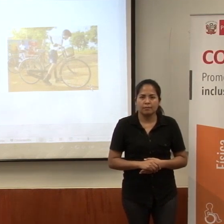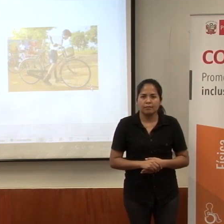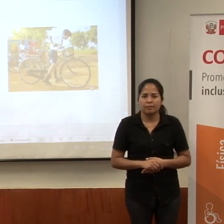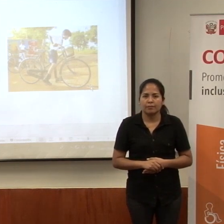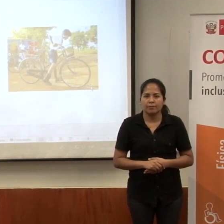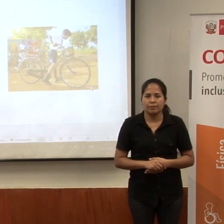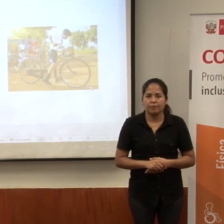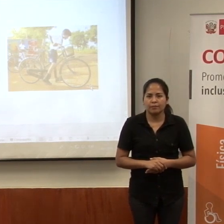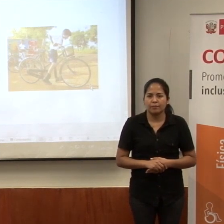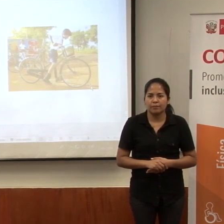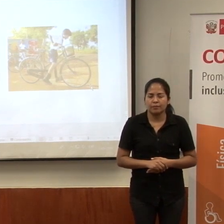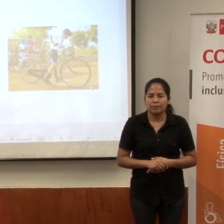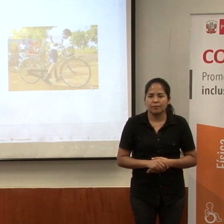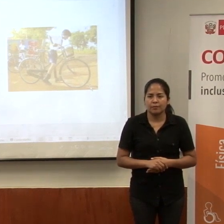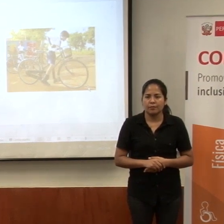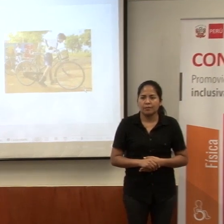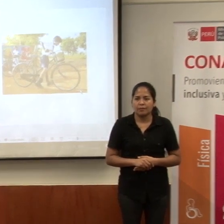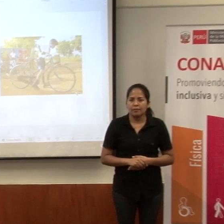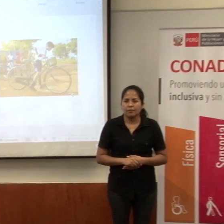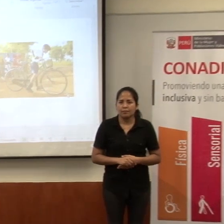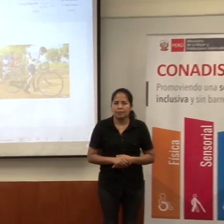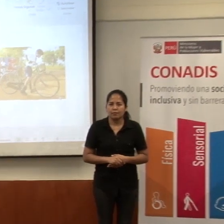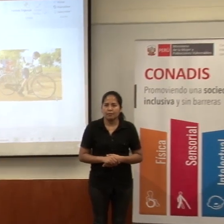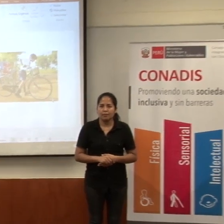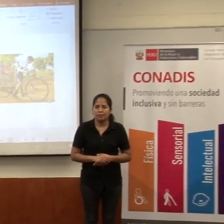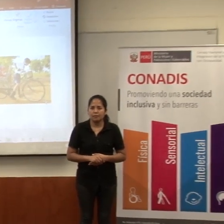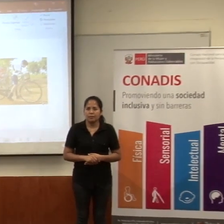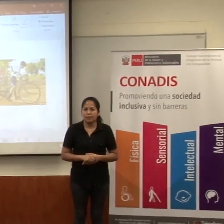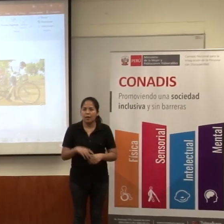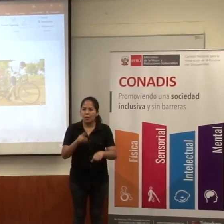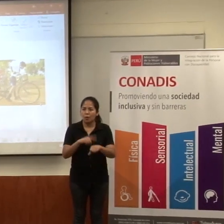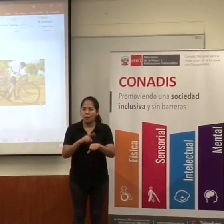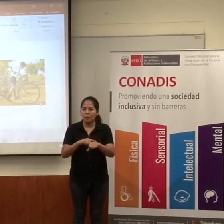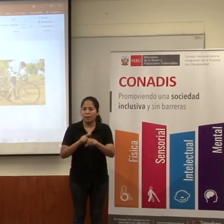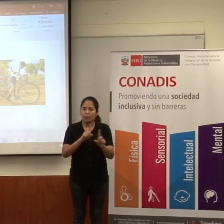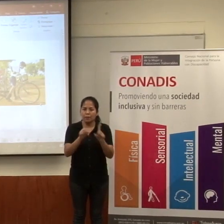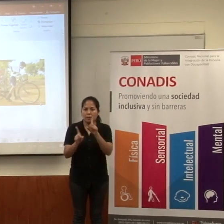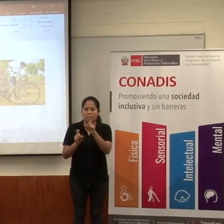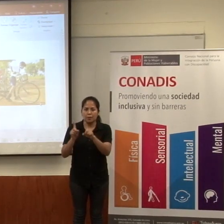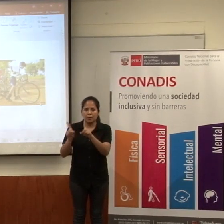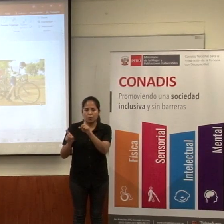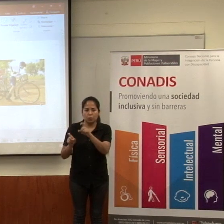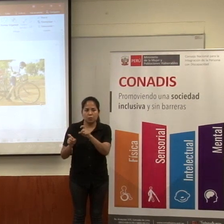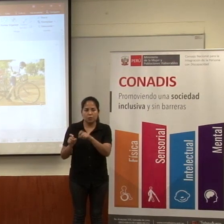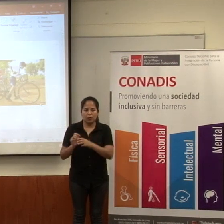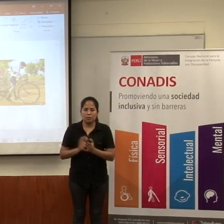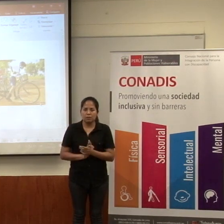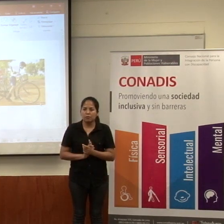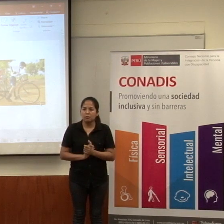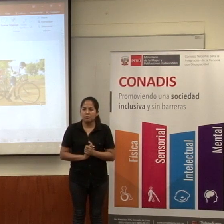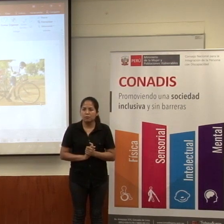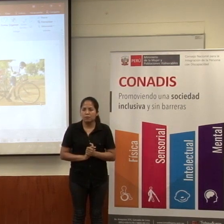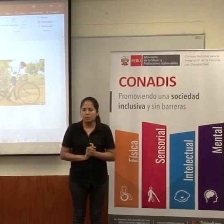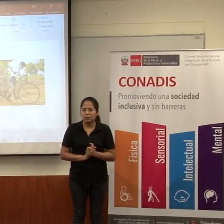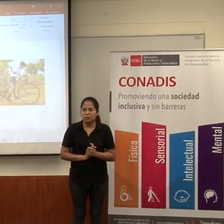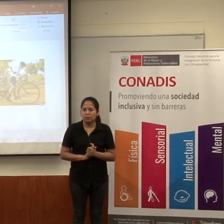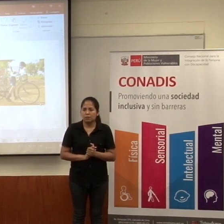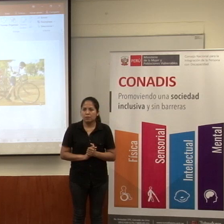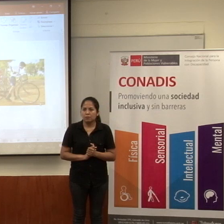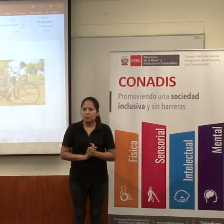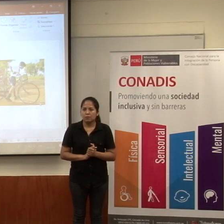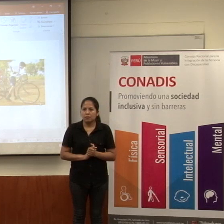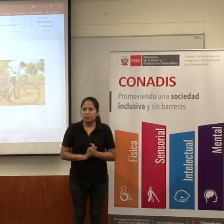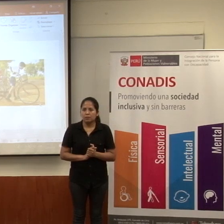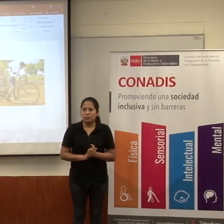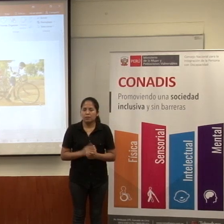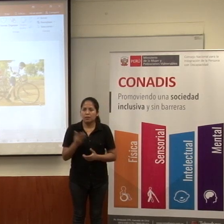Vamos a hacer las preguntas o intervenciones respecto de la presentación del doctor Mario. Él le quiere dar la palabra